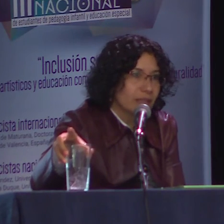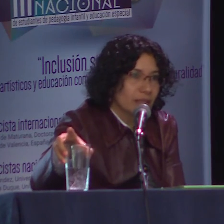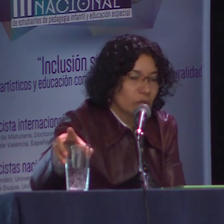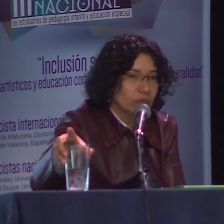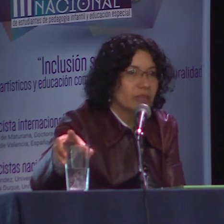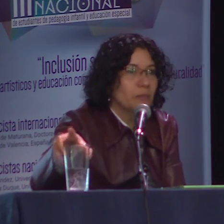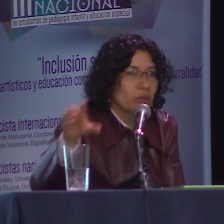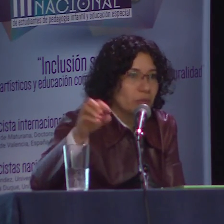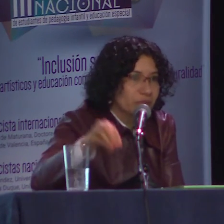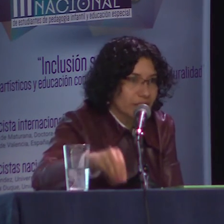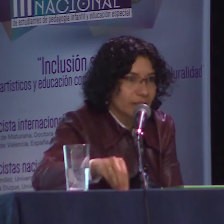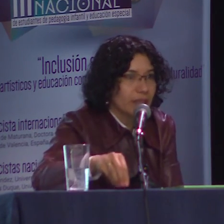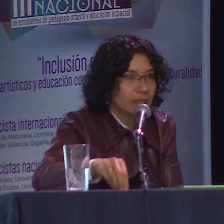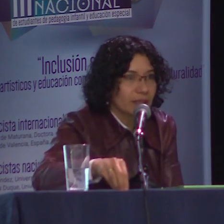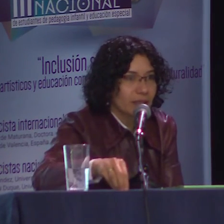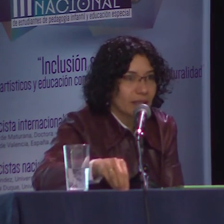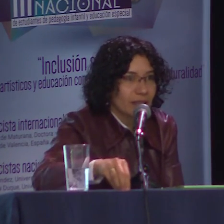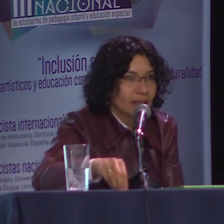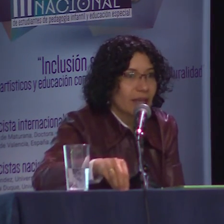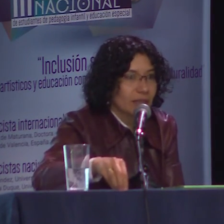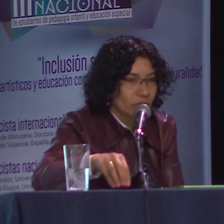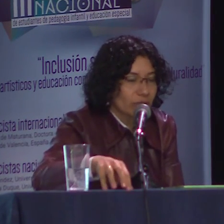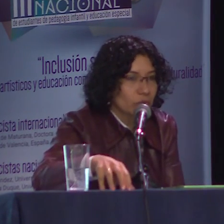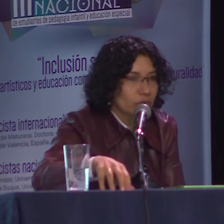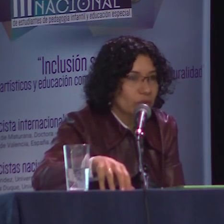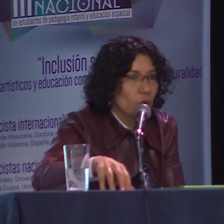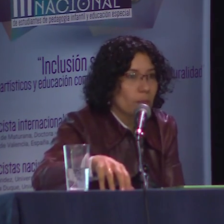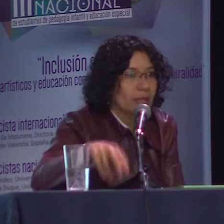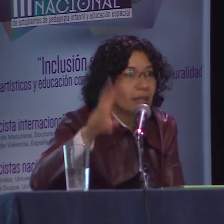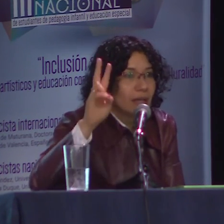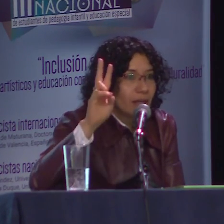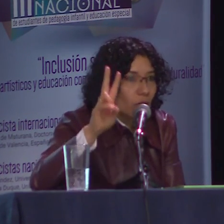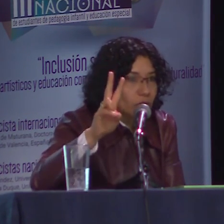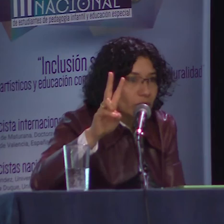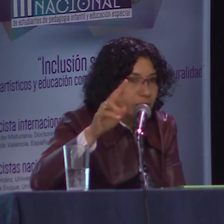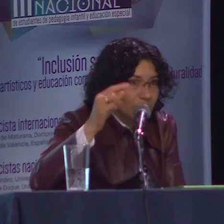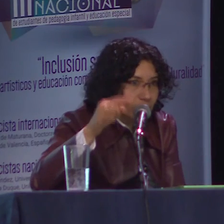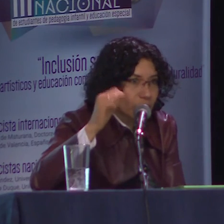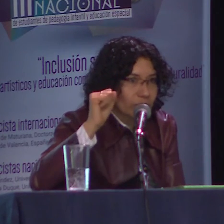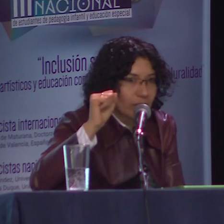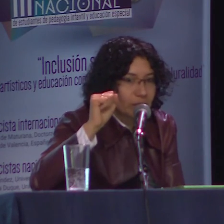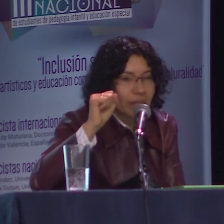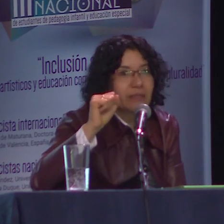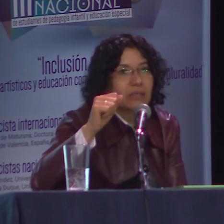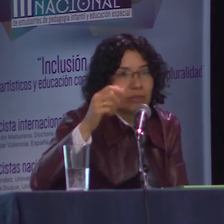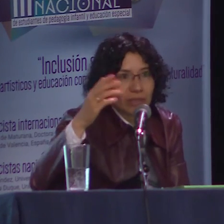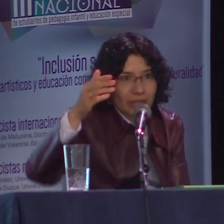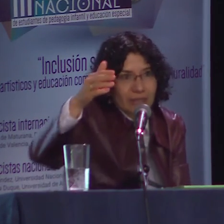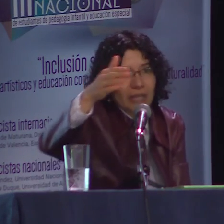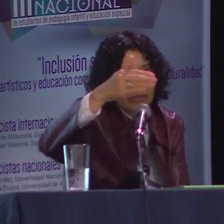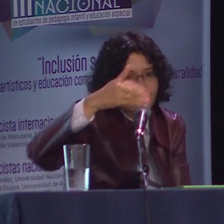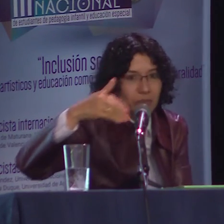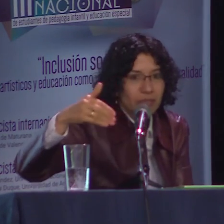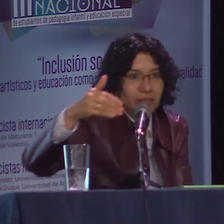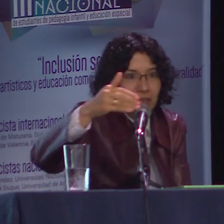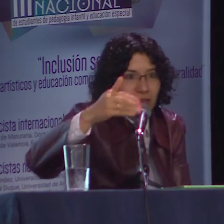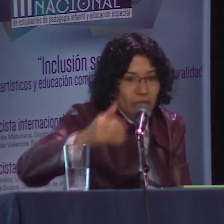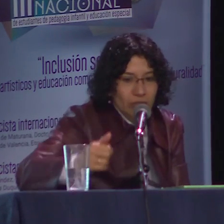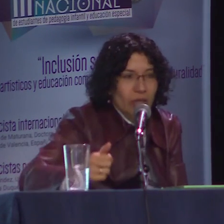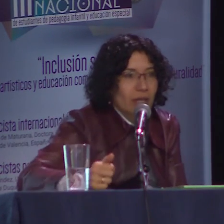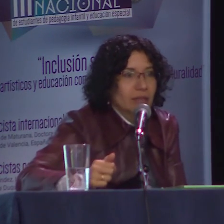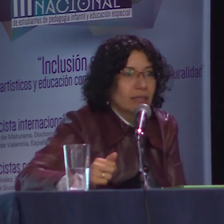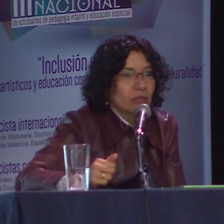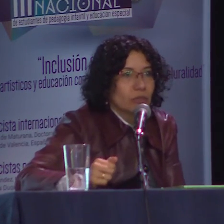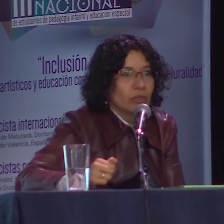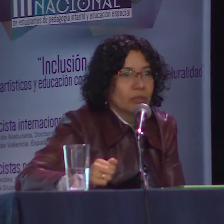podemos acceder a recursos y podemos exigir que esos recursos se cumplan. Otro elemento que tú estabas planteando, ya nos estamos enterando